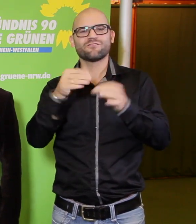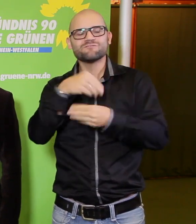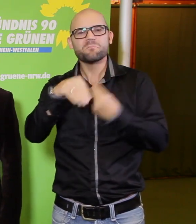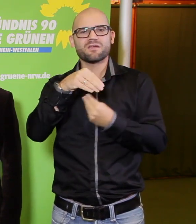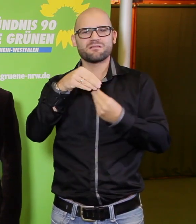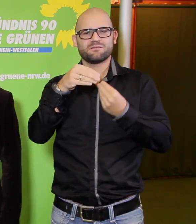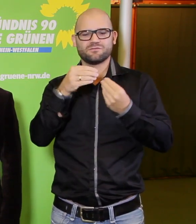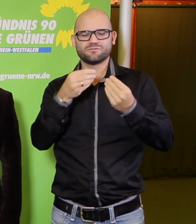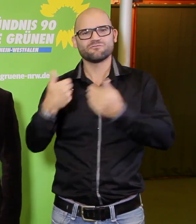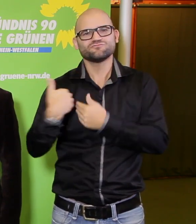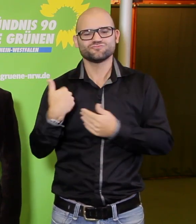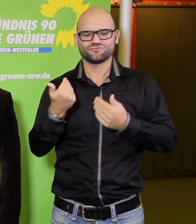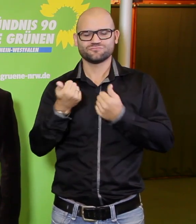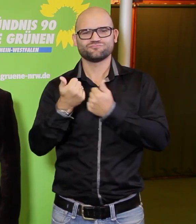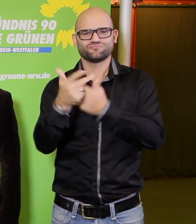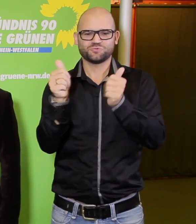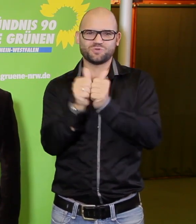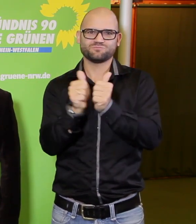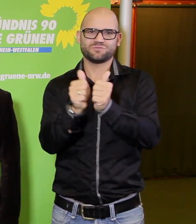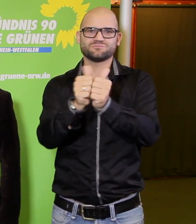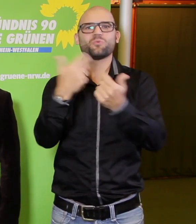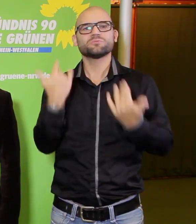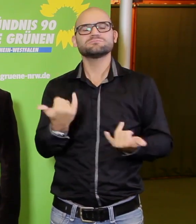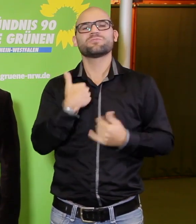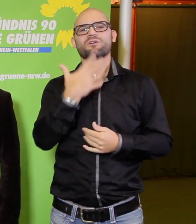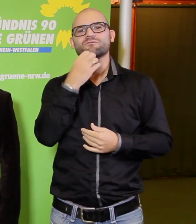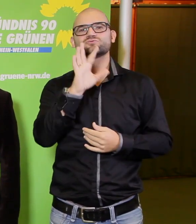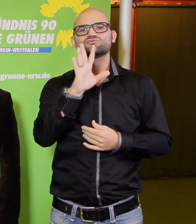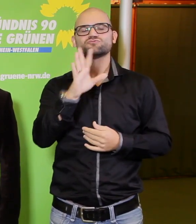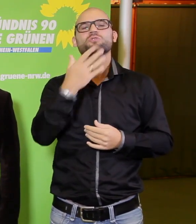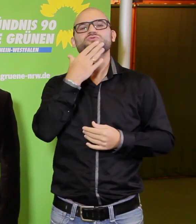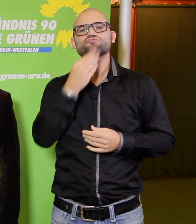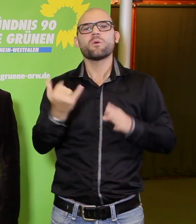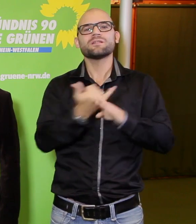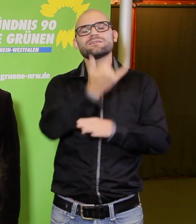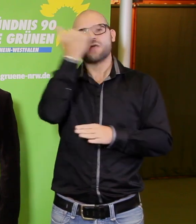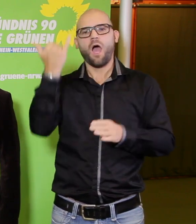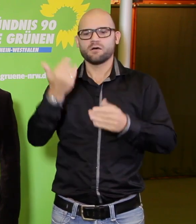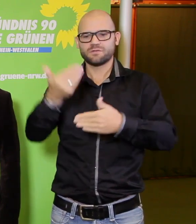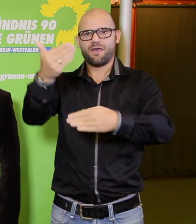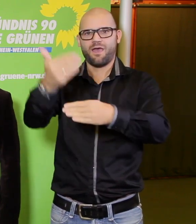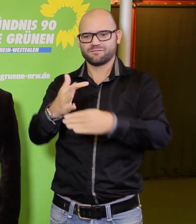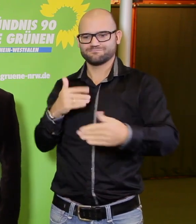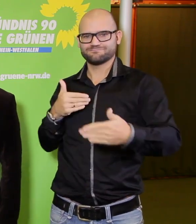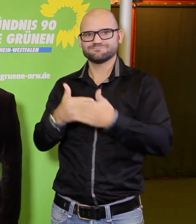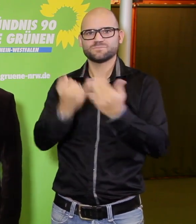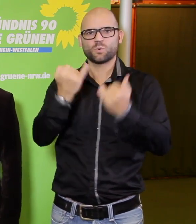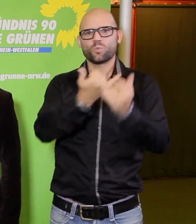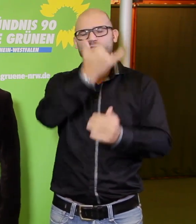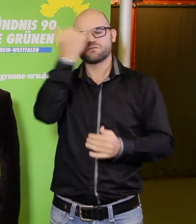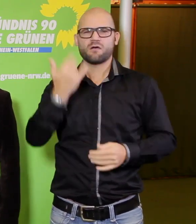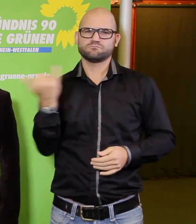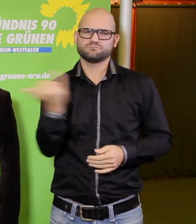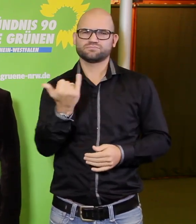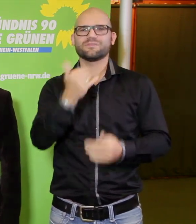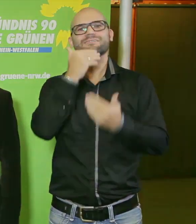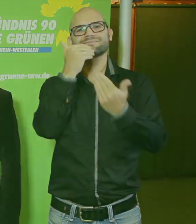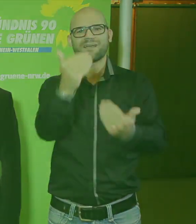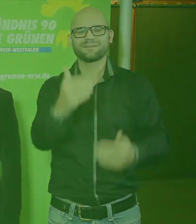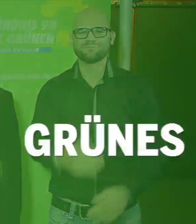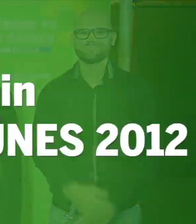Das wünschen wir euch und wünschen euch einen gelungenen Jahresausklang eines sehr, sehr erfolgreichen grünen Jahres. Danke euch.